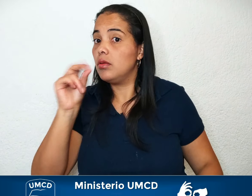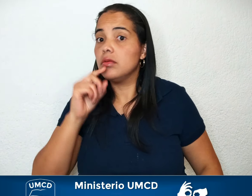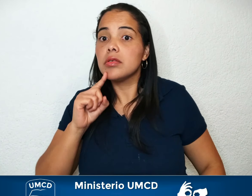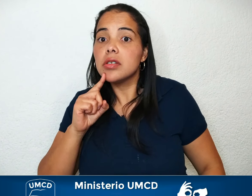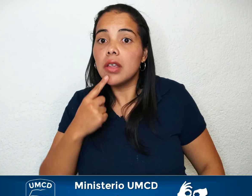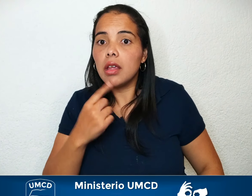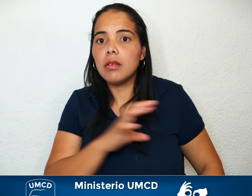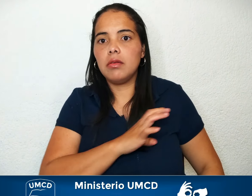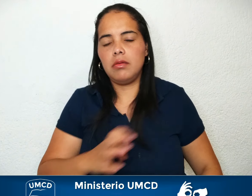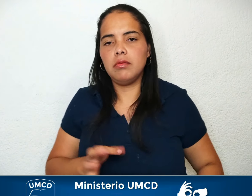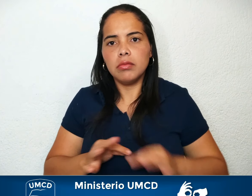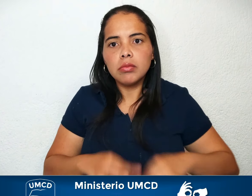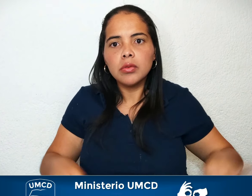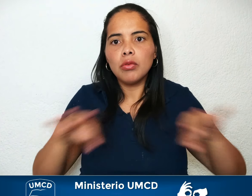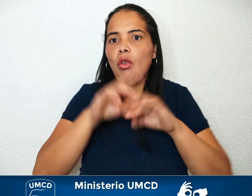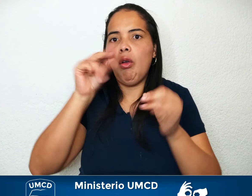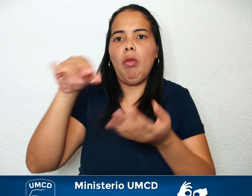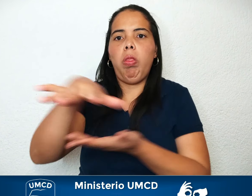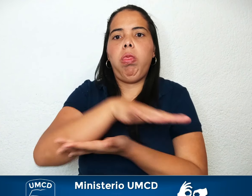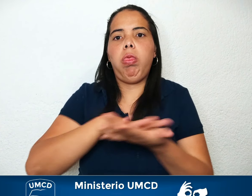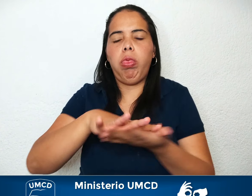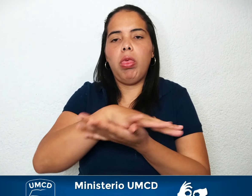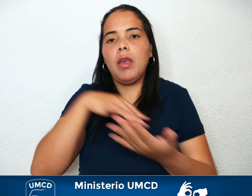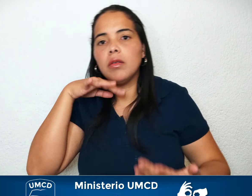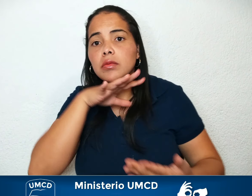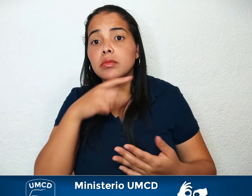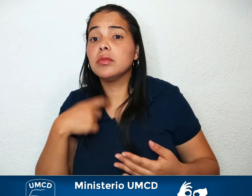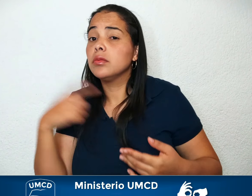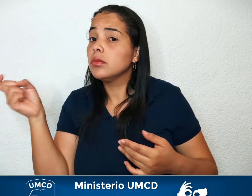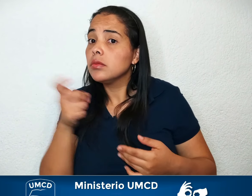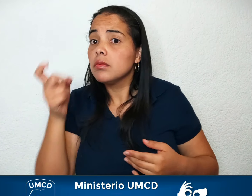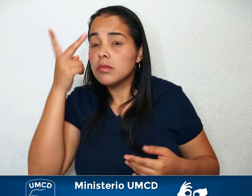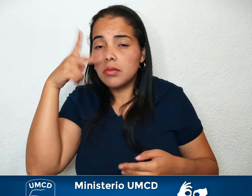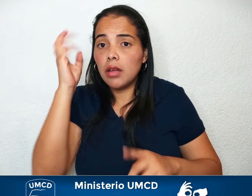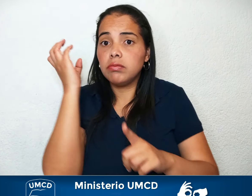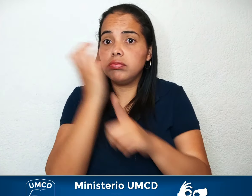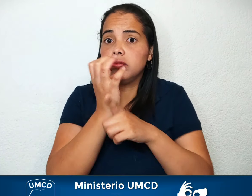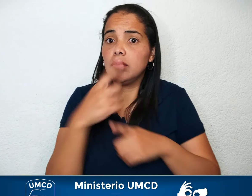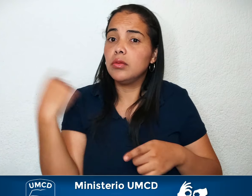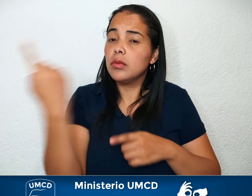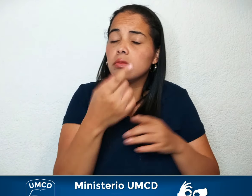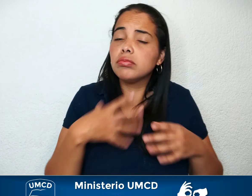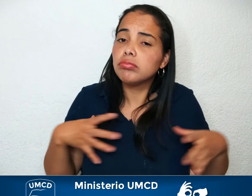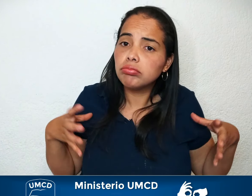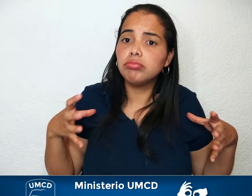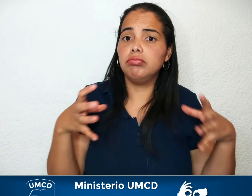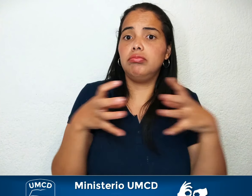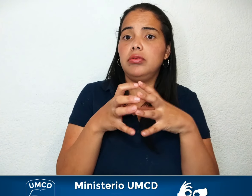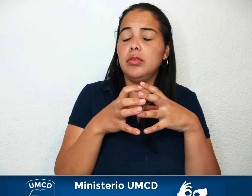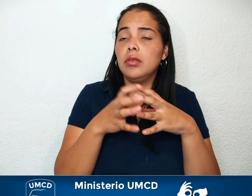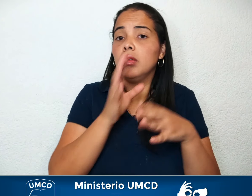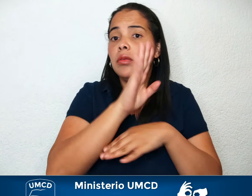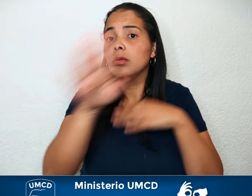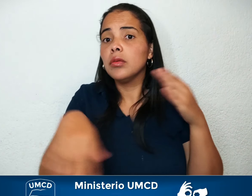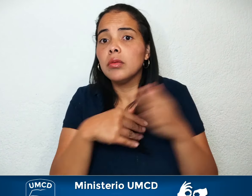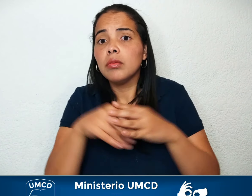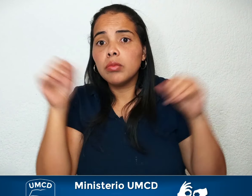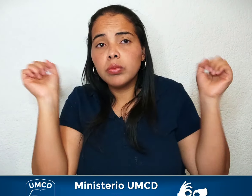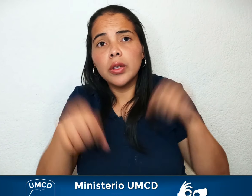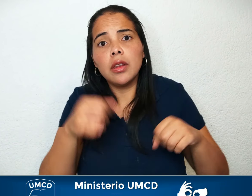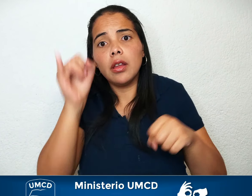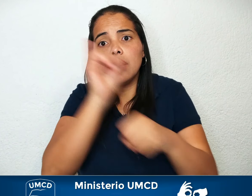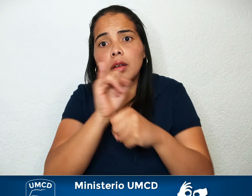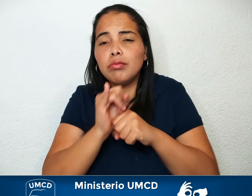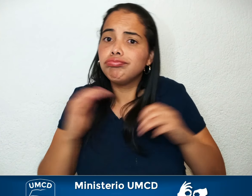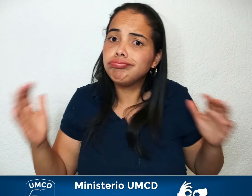esta inmoralidad dentro de la iglesia. Y les pide que se reúnan, así como él ha estado orando y pidiendo a Dios para que obre,